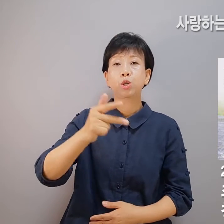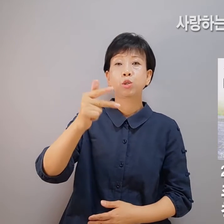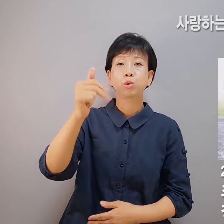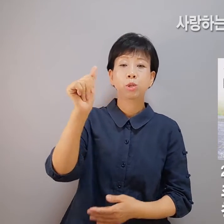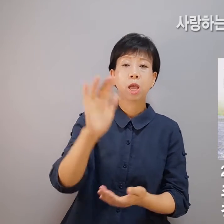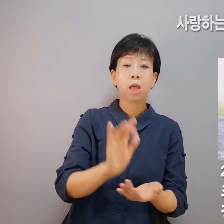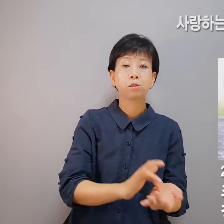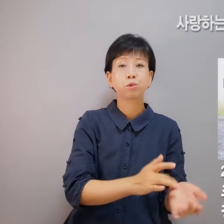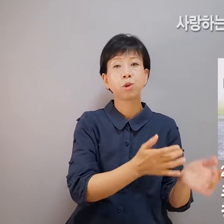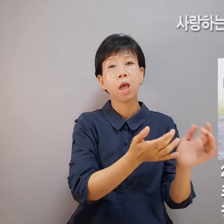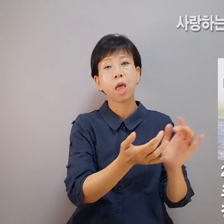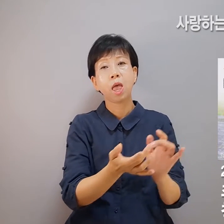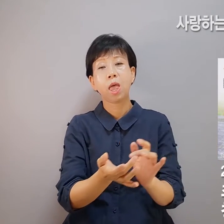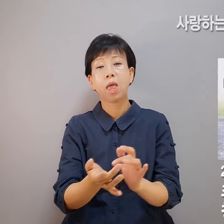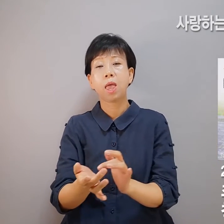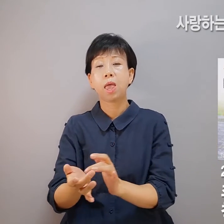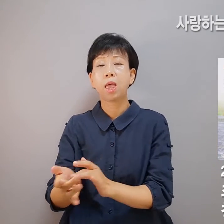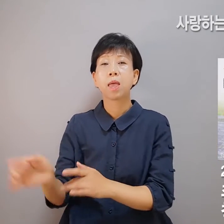영화로운 주 예수의